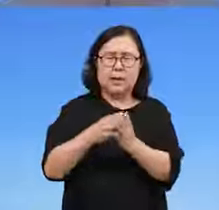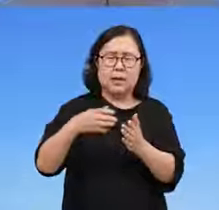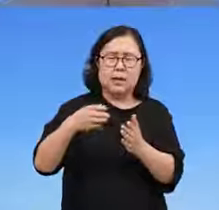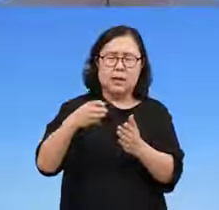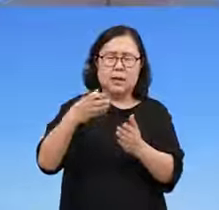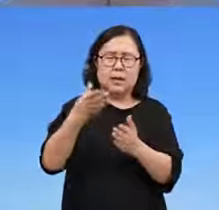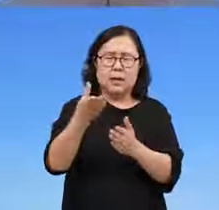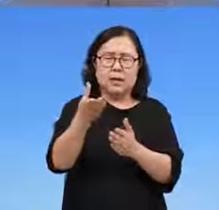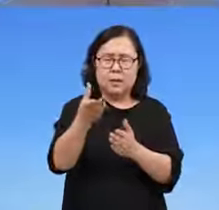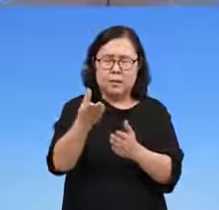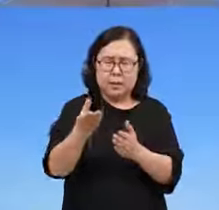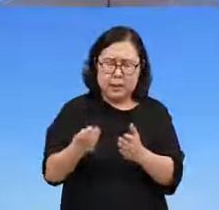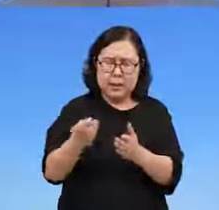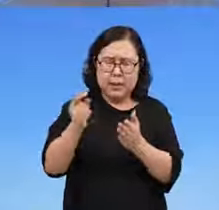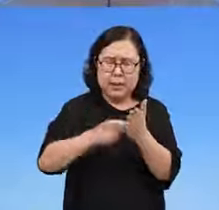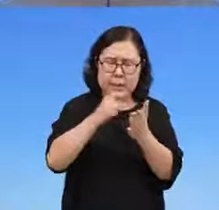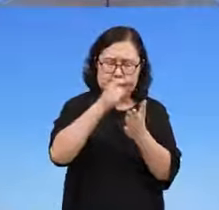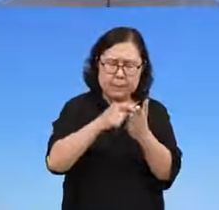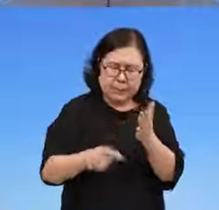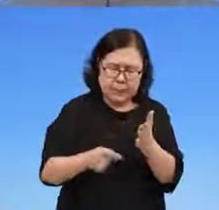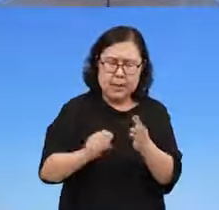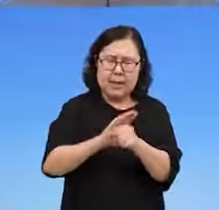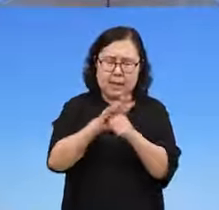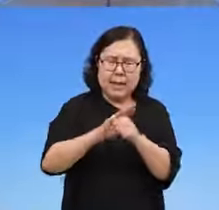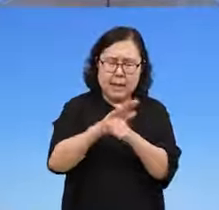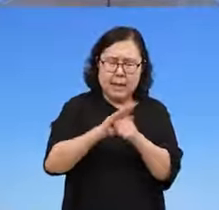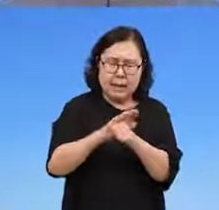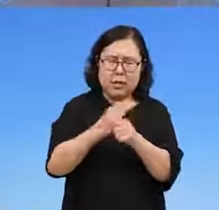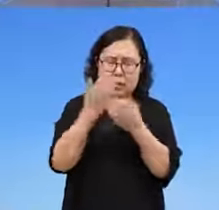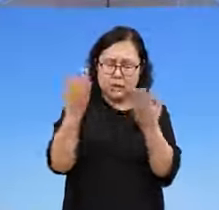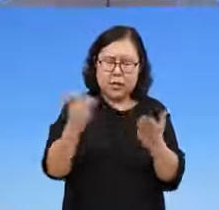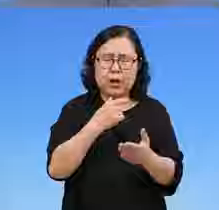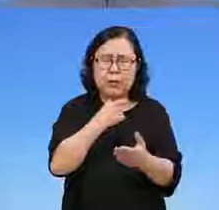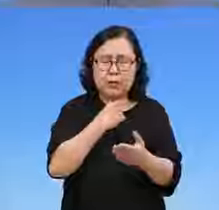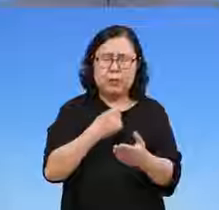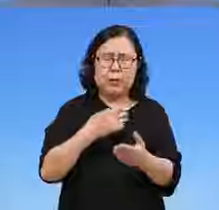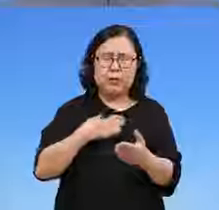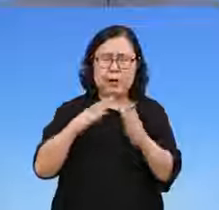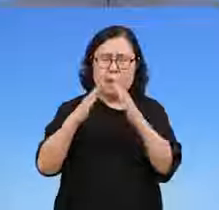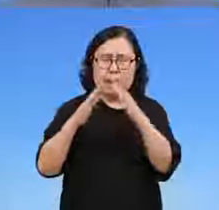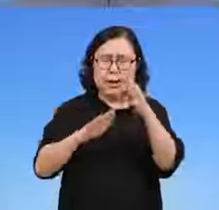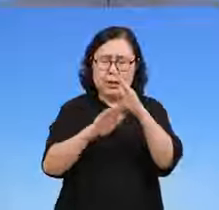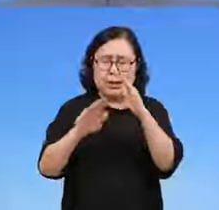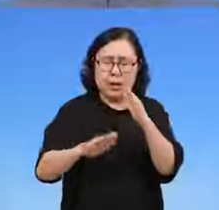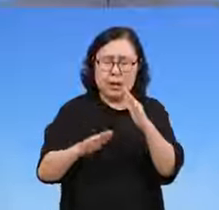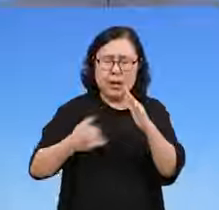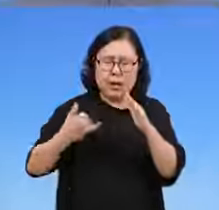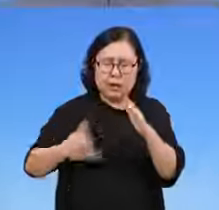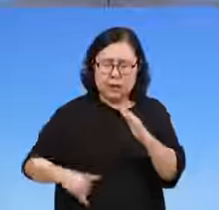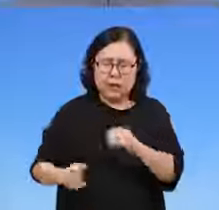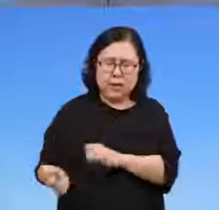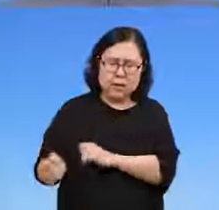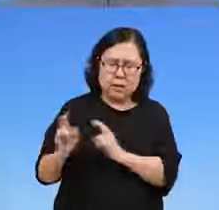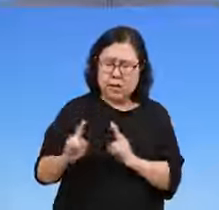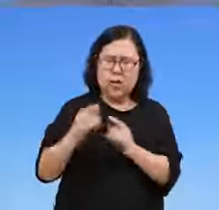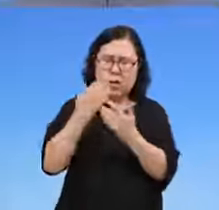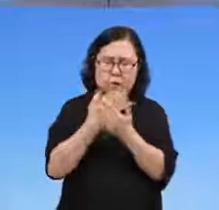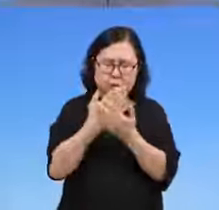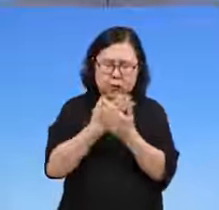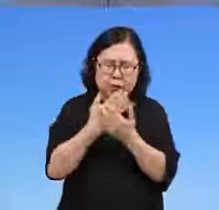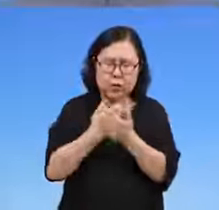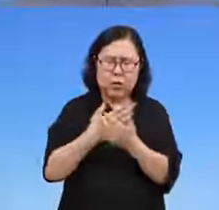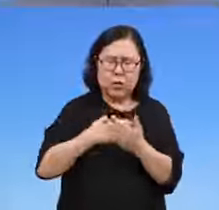빚을 되갚는 사랑의 선순환이 일어나기를 갈망합니다. 하나님, 우리 가정의 자녀들을